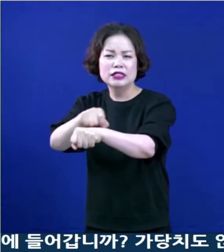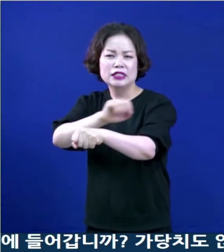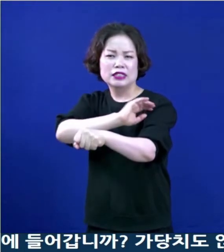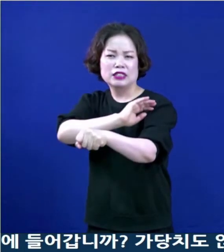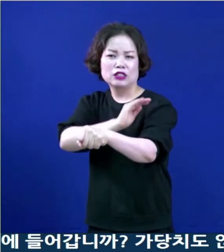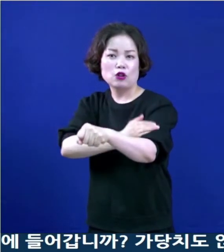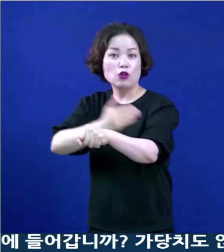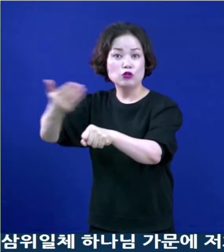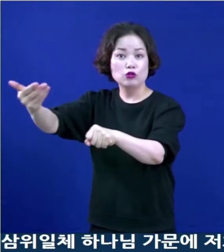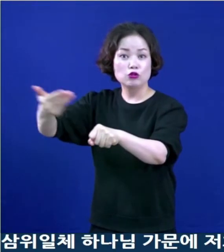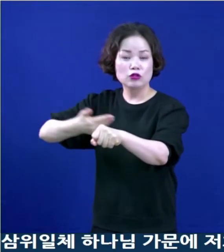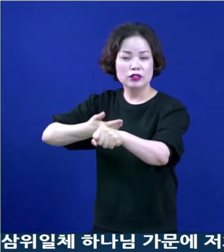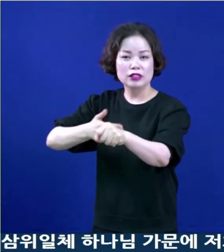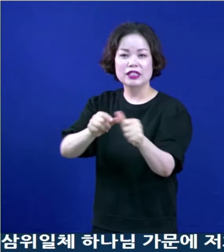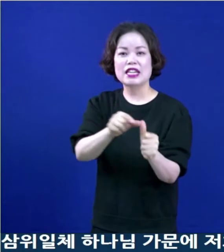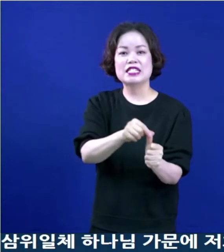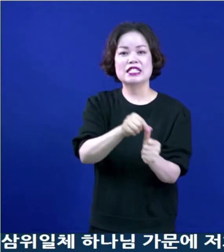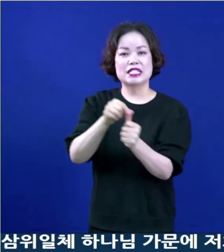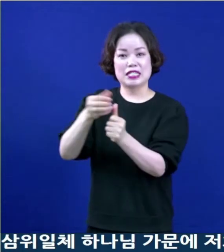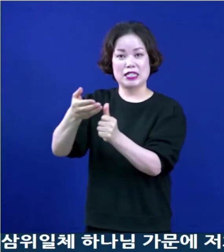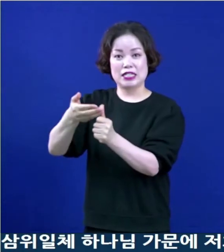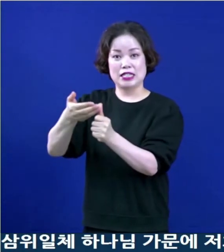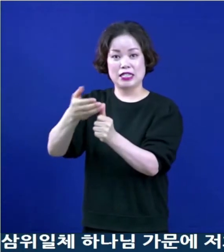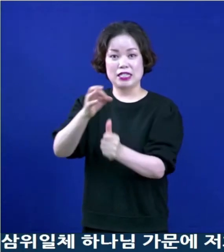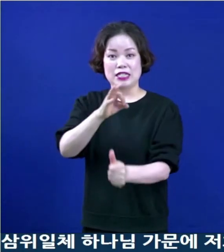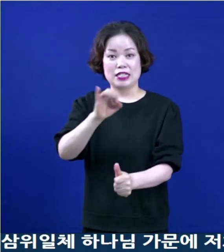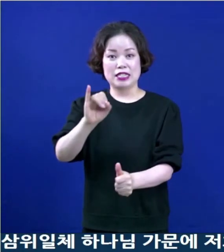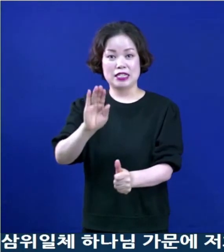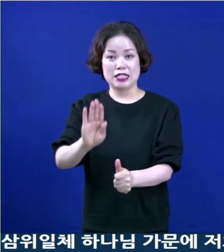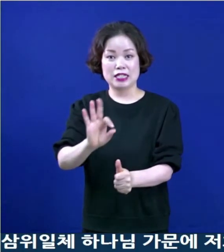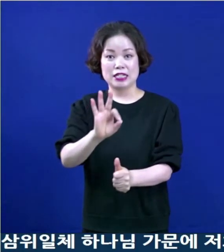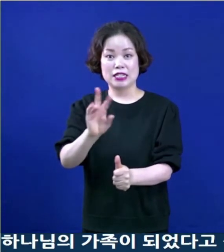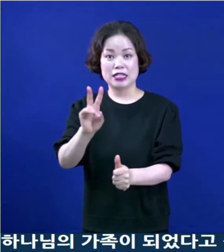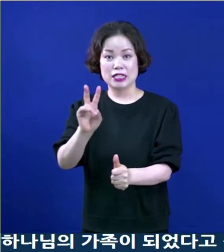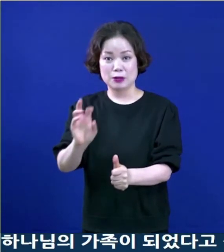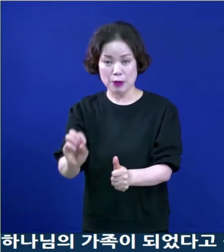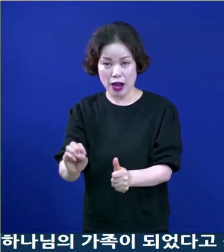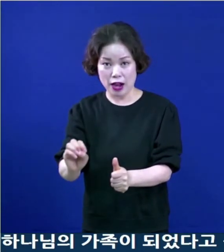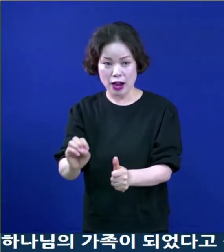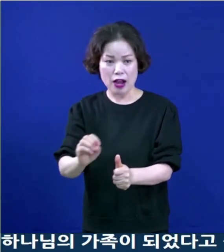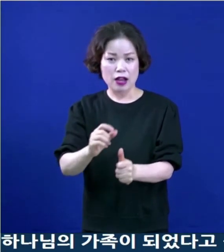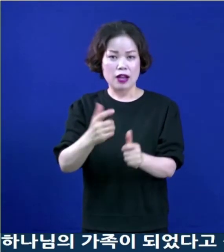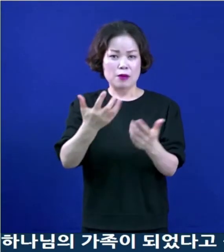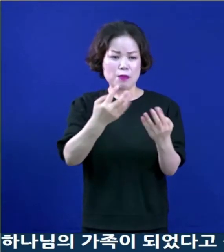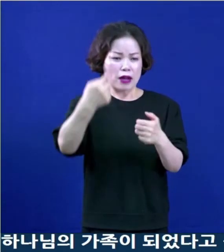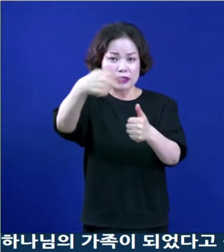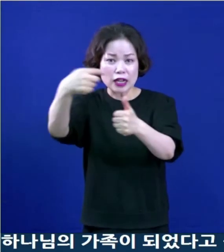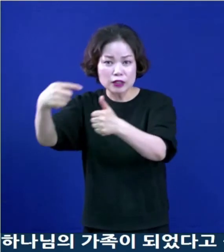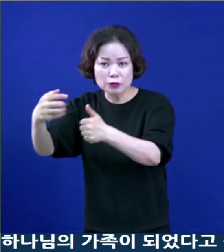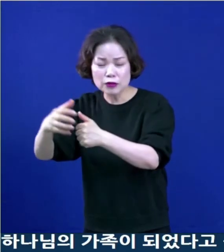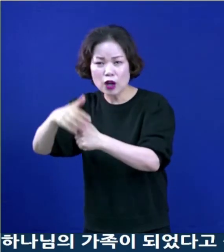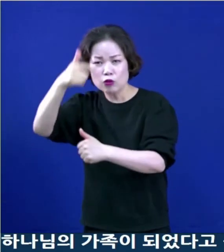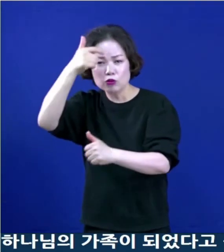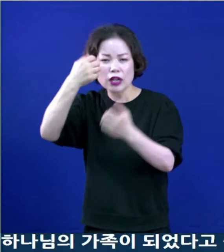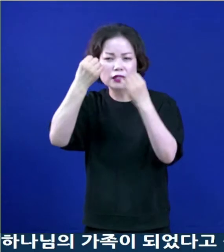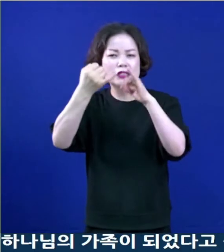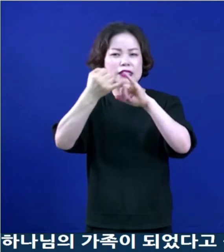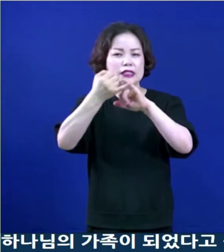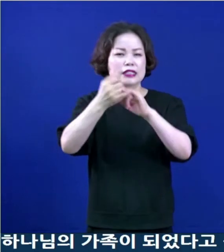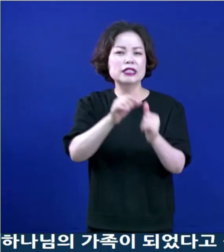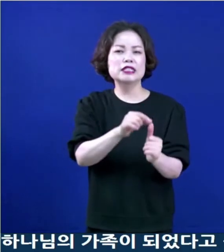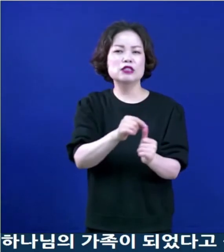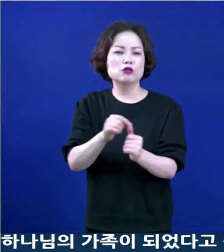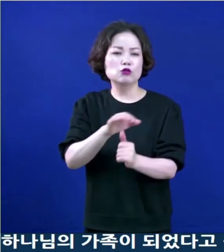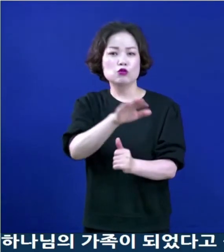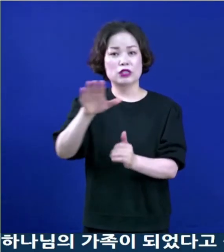것이죠. 이것이 입양입니다. 성경에는 입양에 관한 가르침이 참 많이 나오는데 구약시대나 신약시대의 입양은 우리